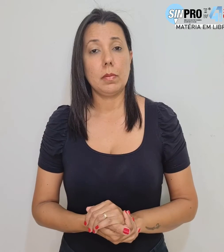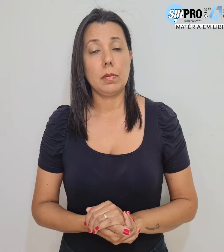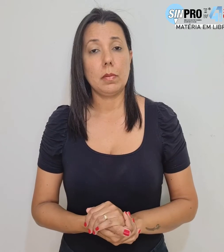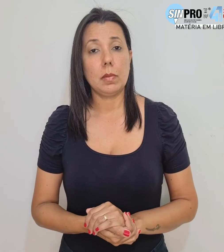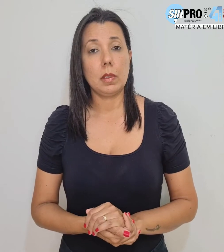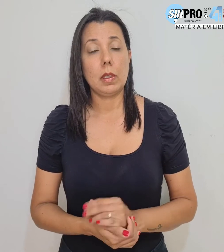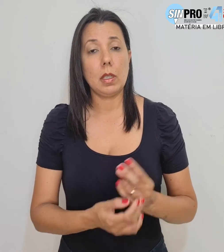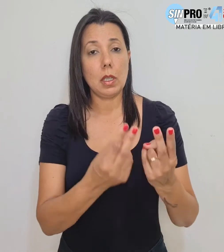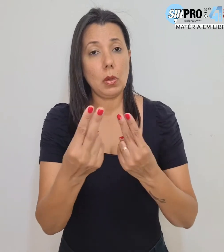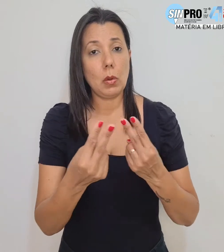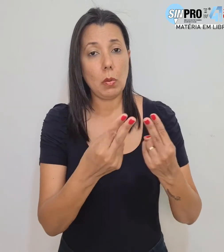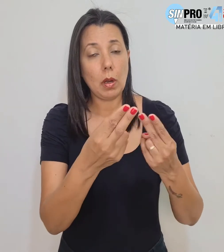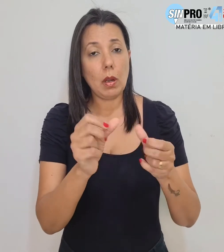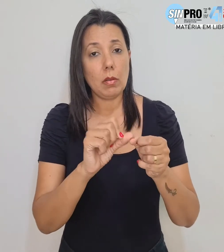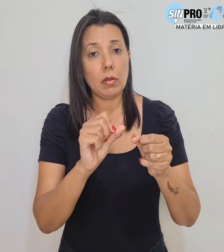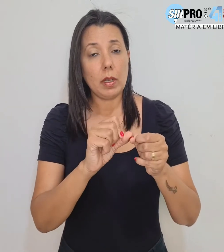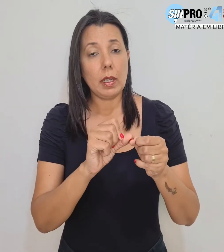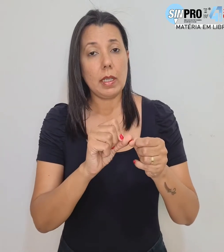similar ao que fizera Temer